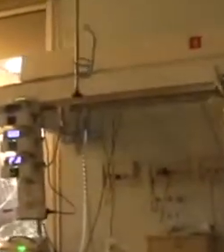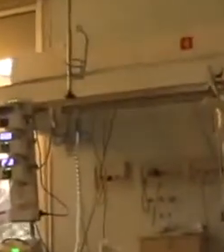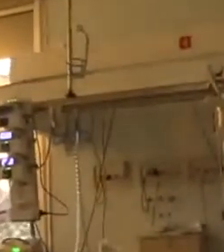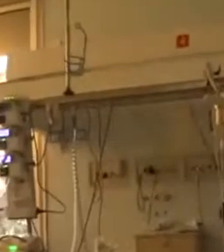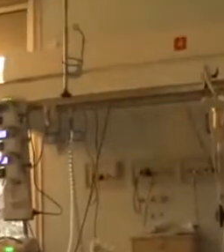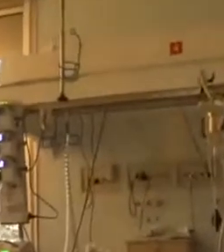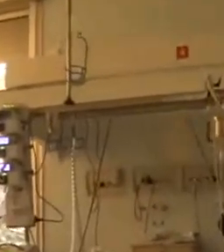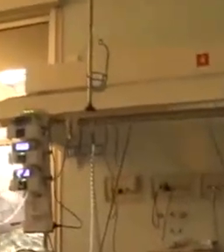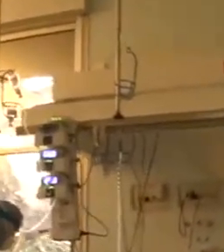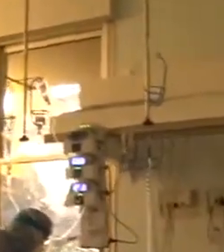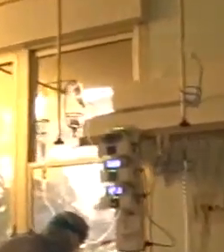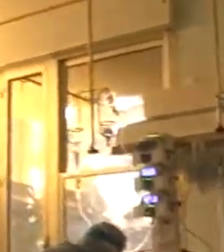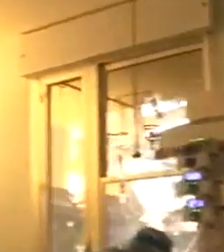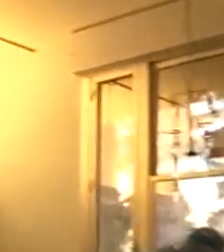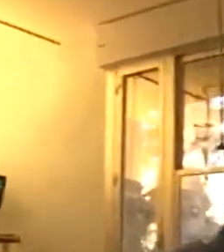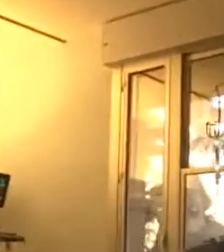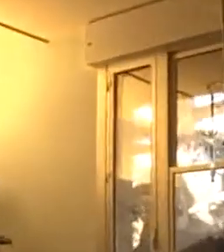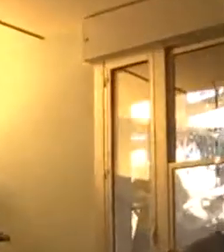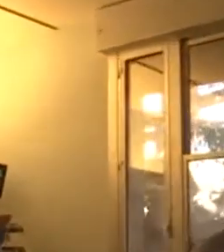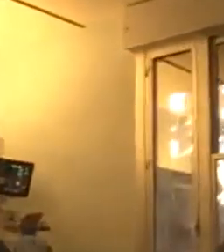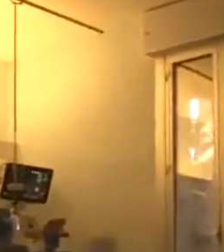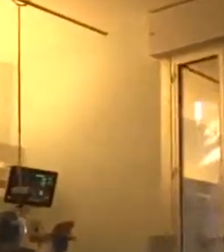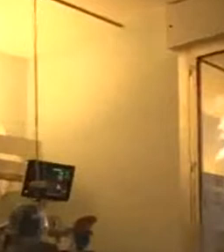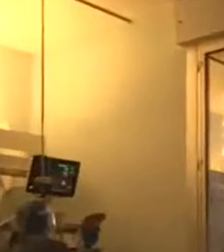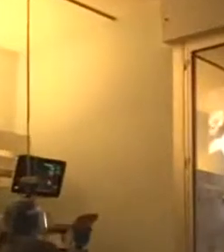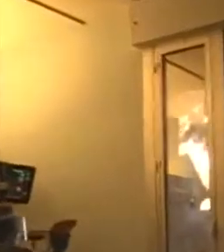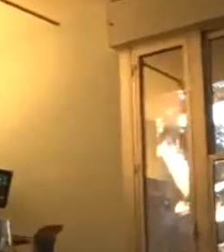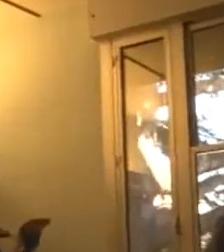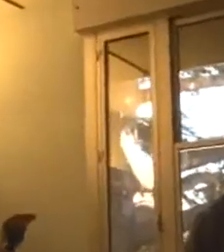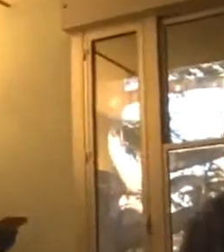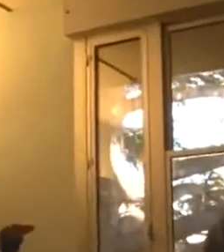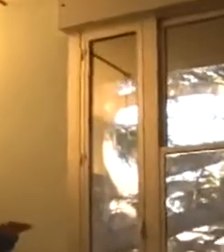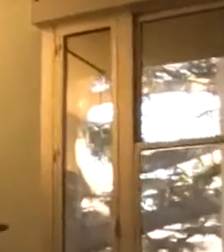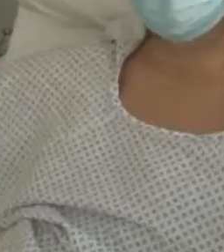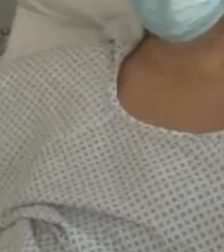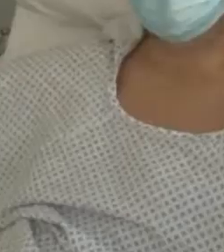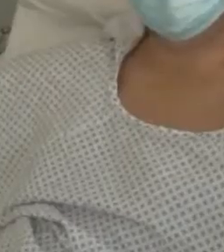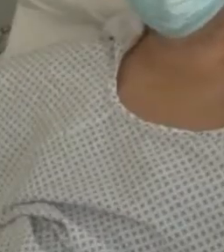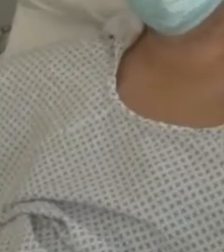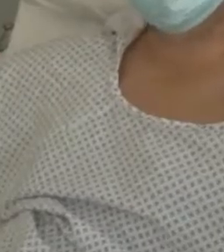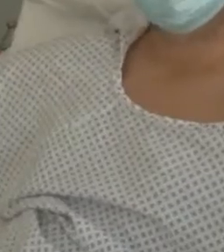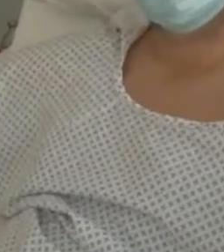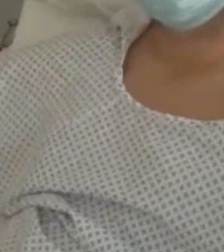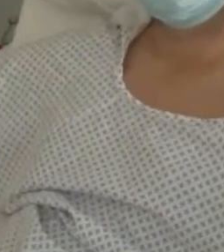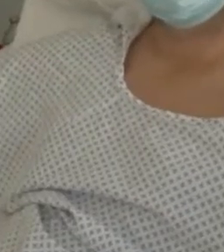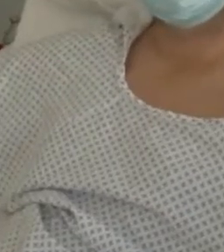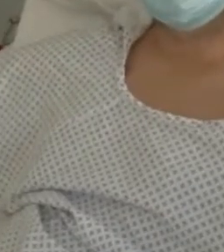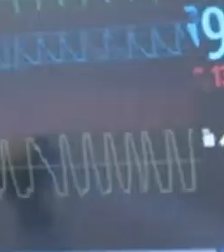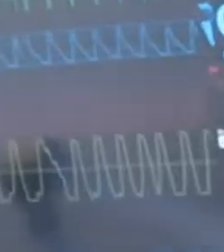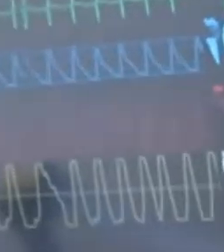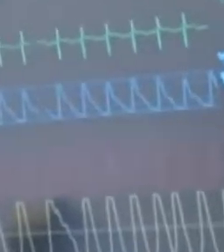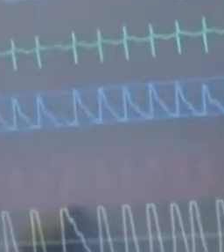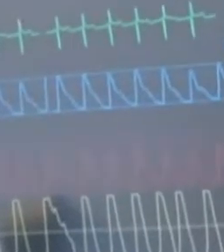letto in meno rispetto al picco registrato in questa seconda ondata scende anche la re conti che a settimana scorsa in veneto era di 0,81